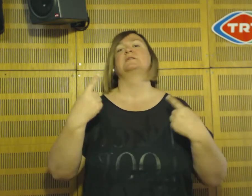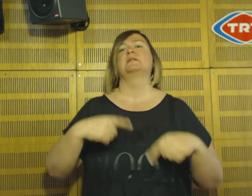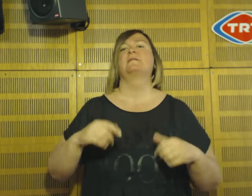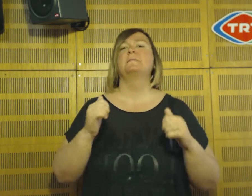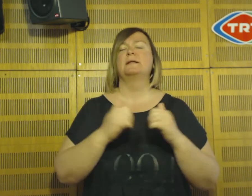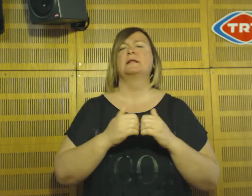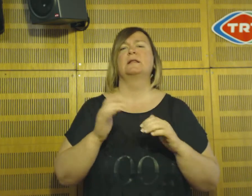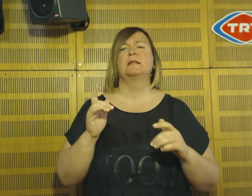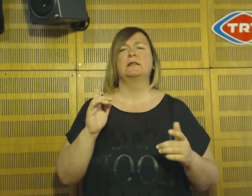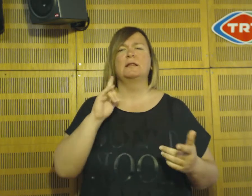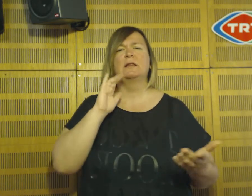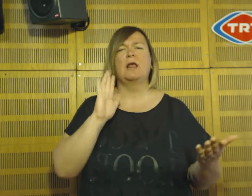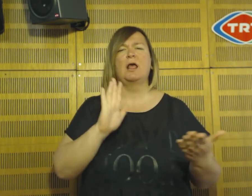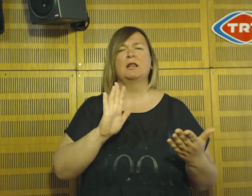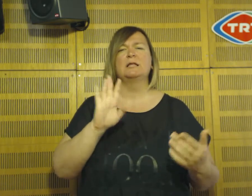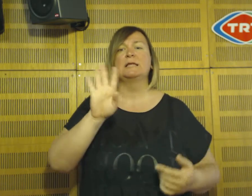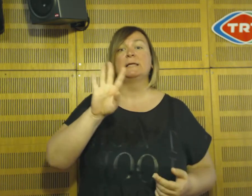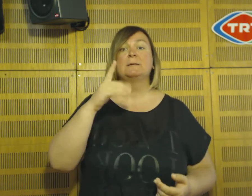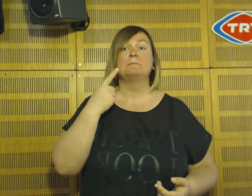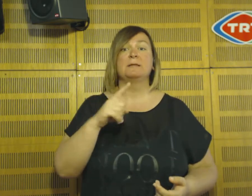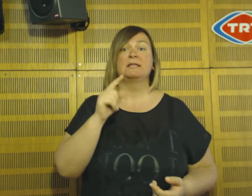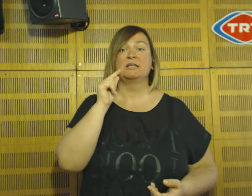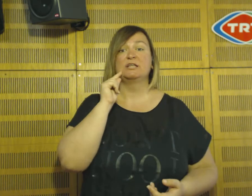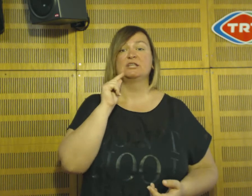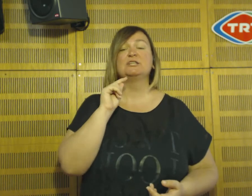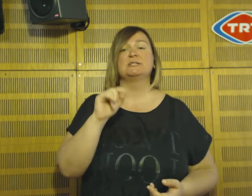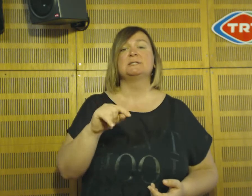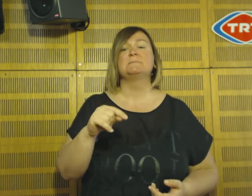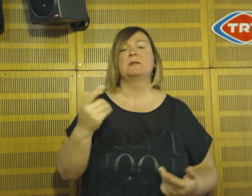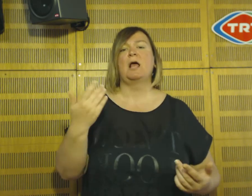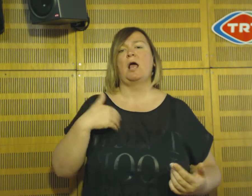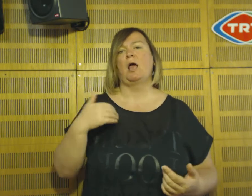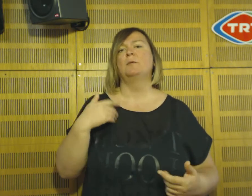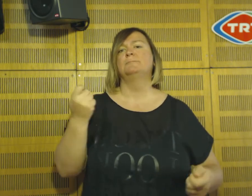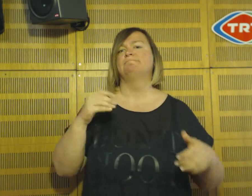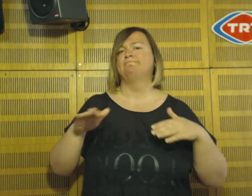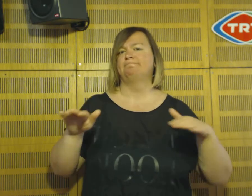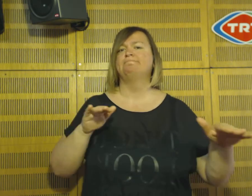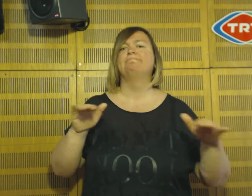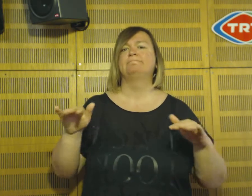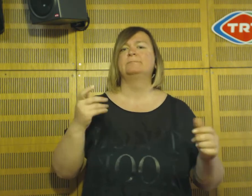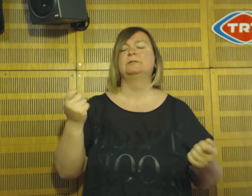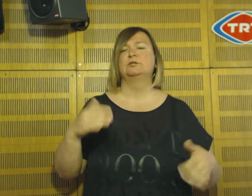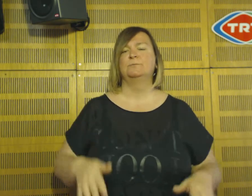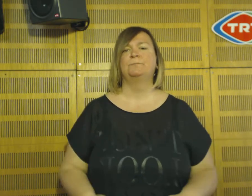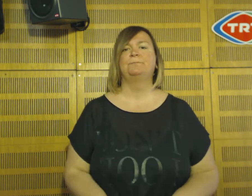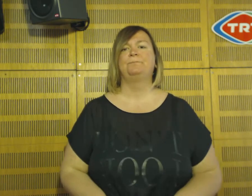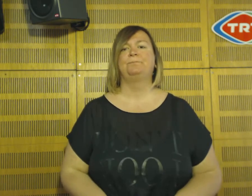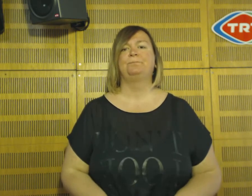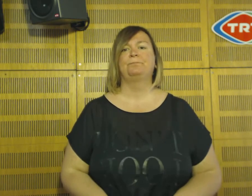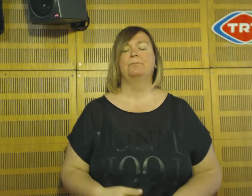birlikte yaklaşık 40 bin kişi şu anda artık kamuda ve istihdam ediliyor. Hı-hı.